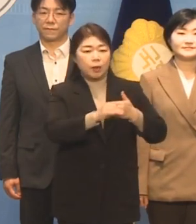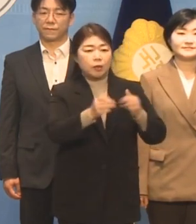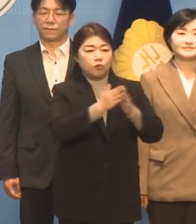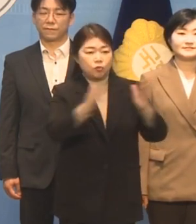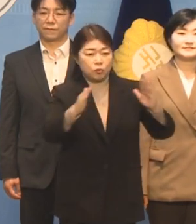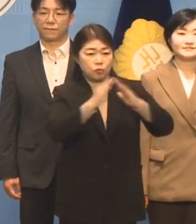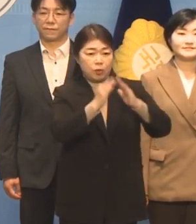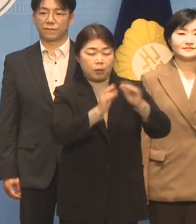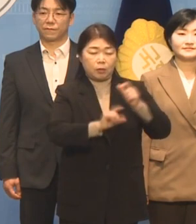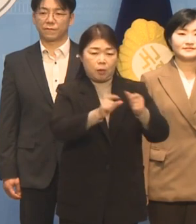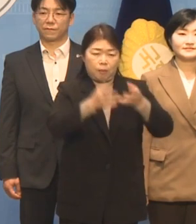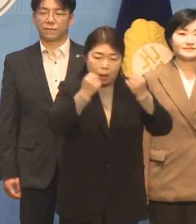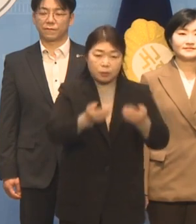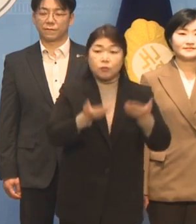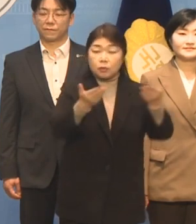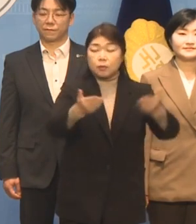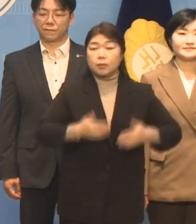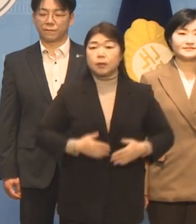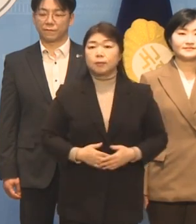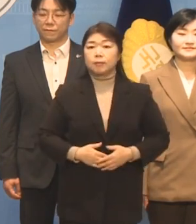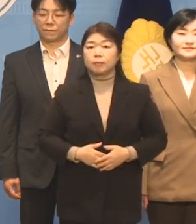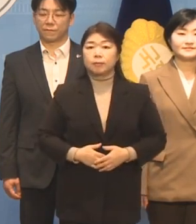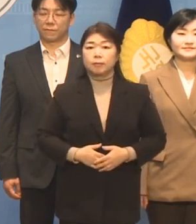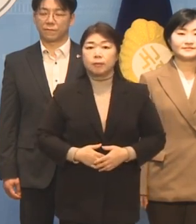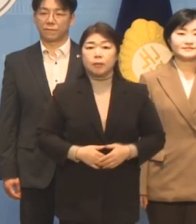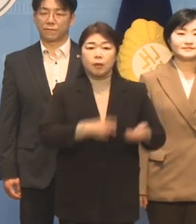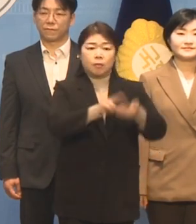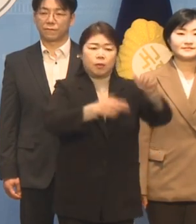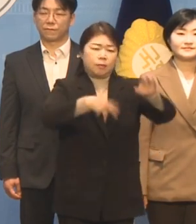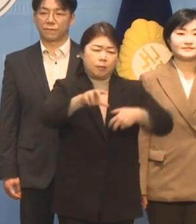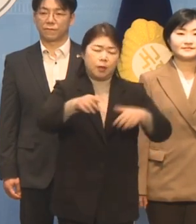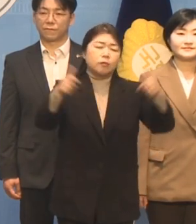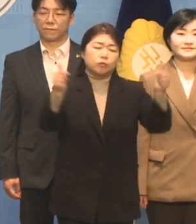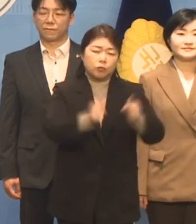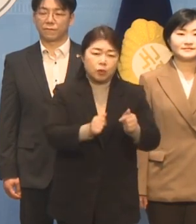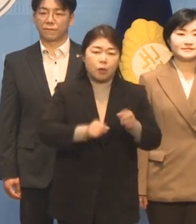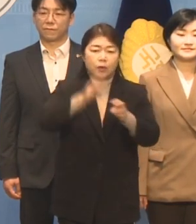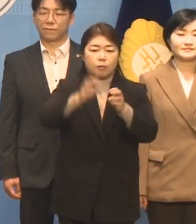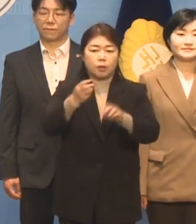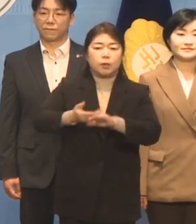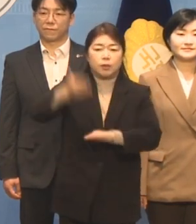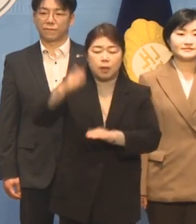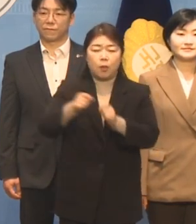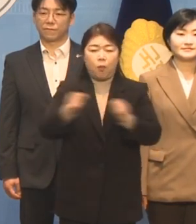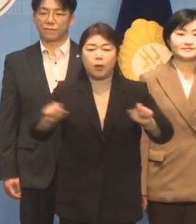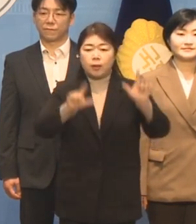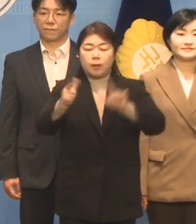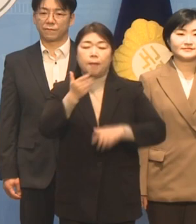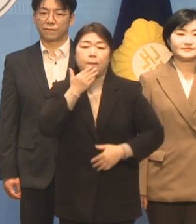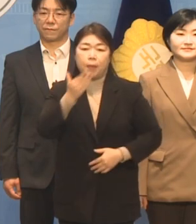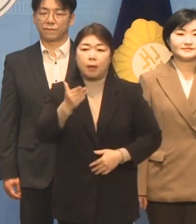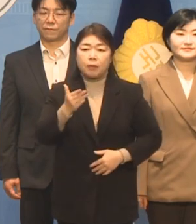많이 공급하겠습니다. 분양 전환은 줄이고 30년 이상 거주 가능한